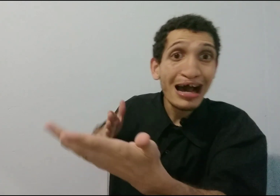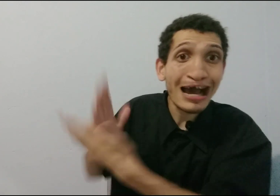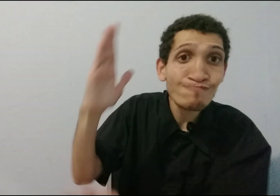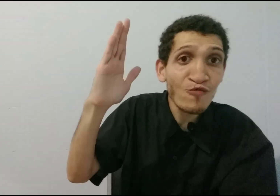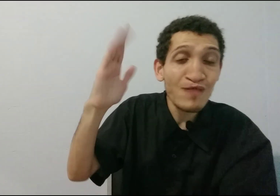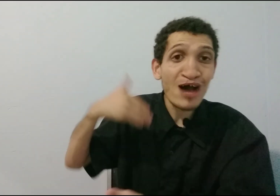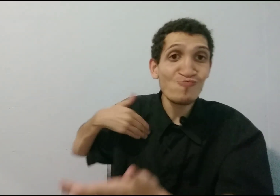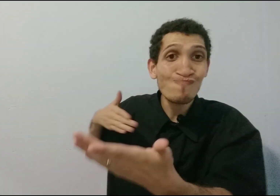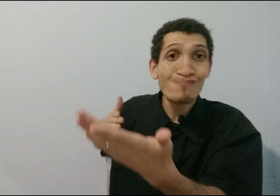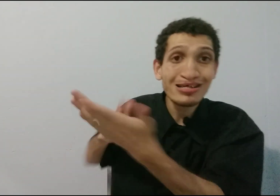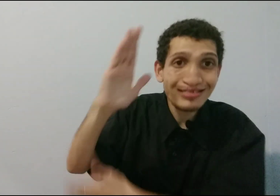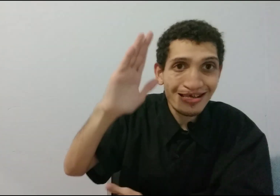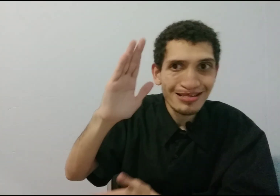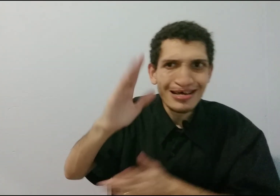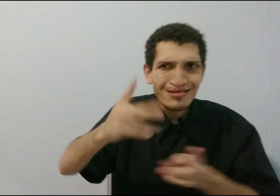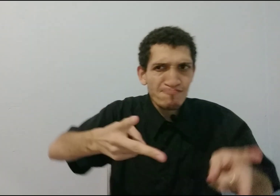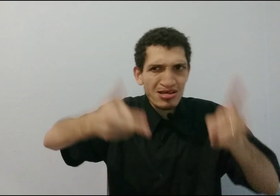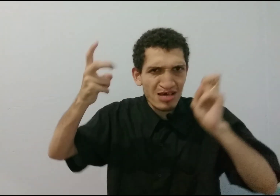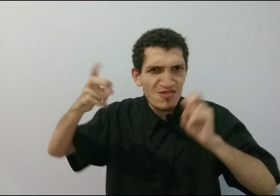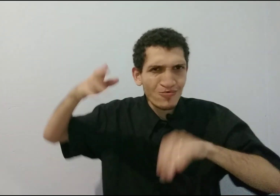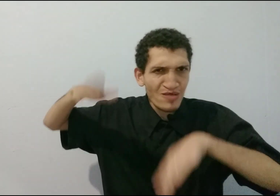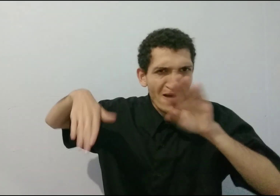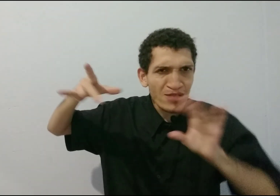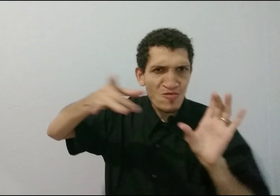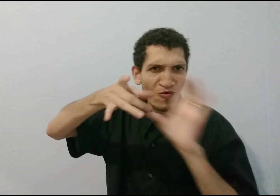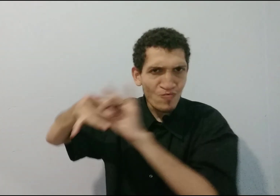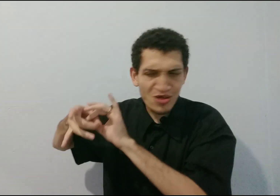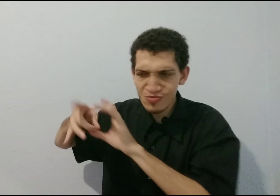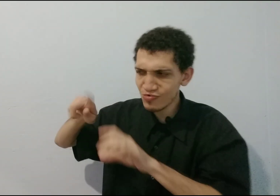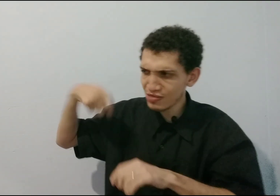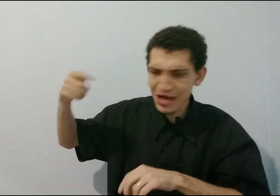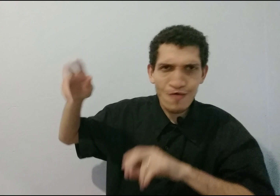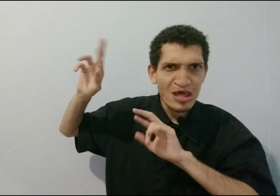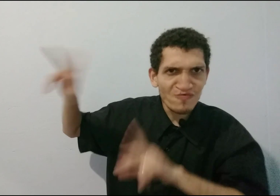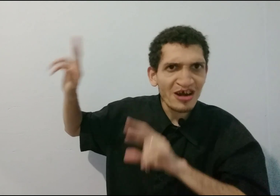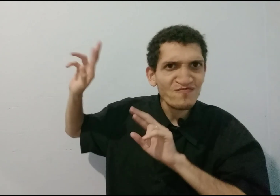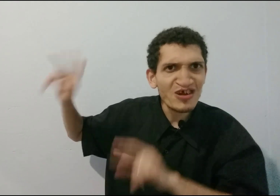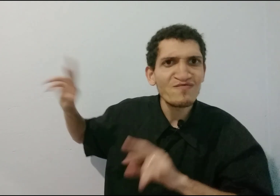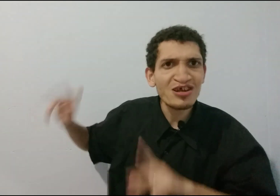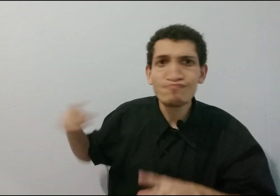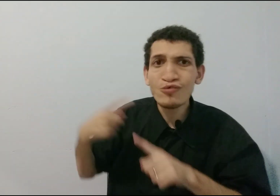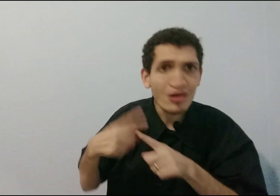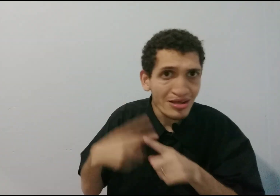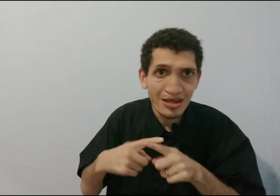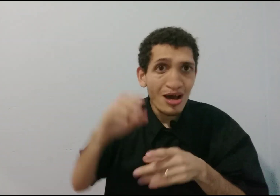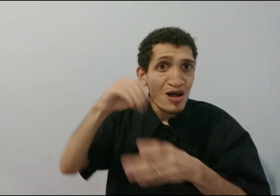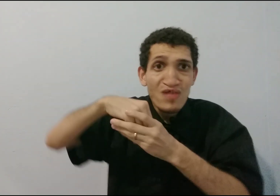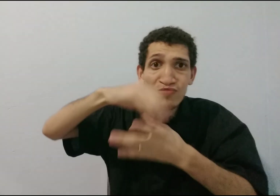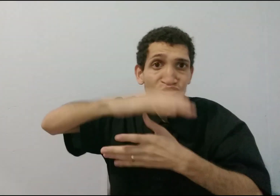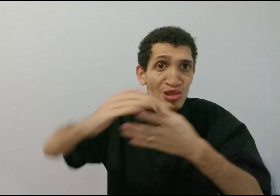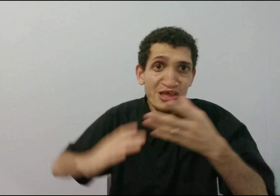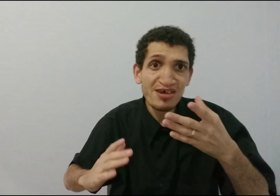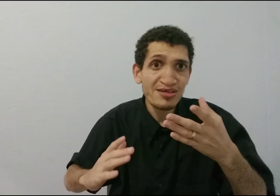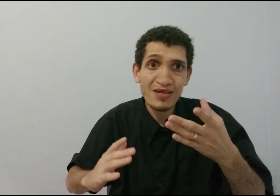aprovado. Eu passei. Você percebeu que ele é tendo o contexto, sinal, ele é diferente, ele diferente? Por quê? Dentro de Libras, né?